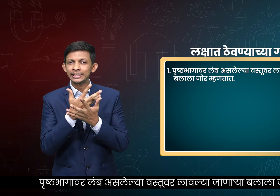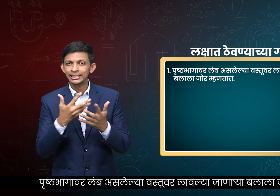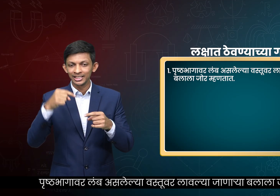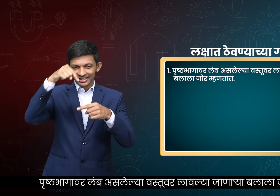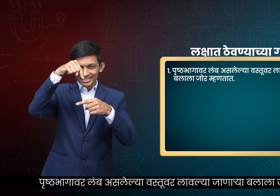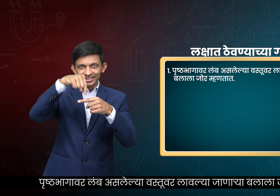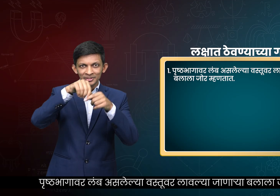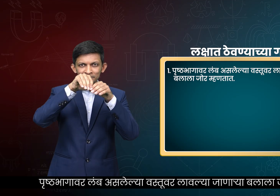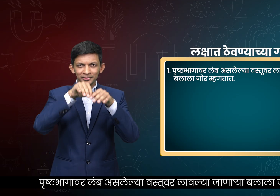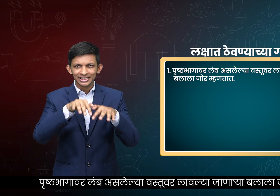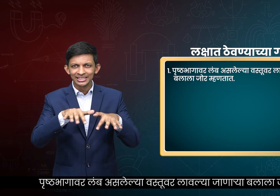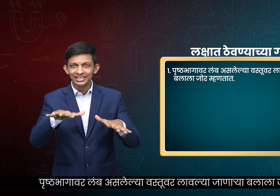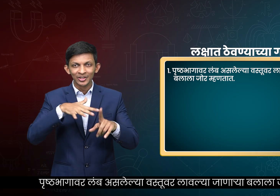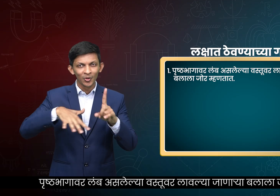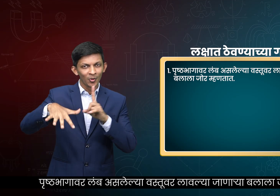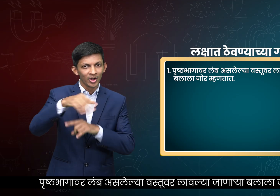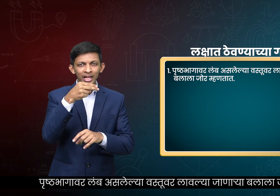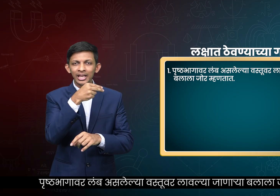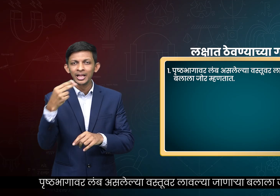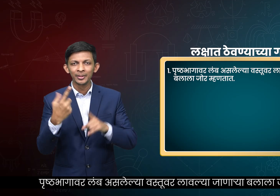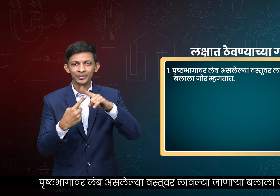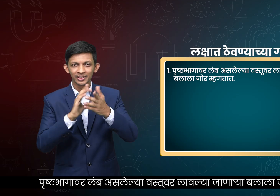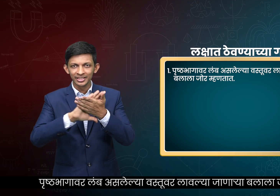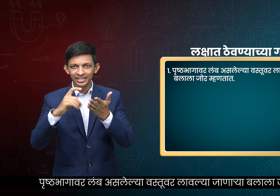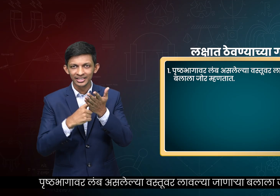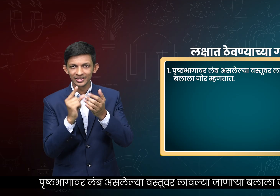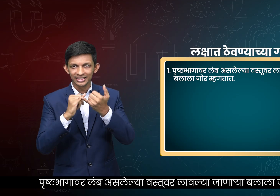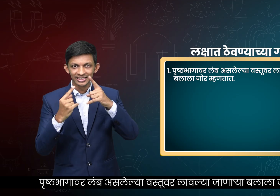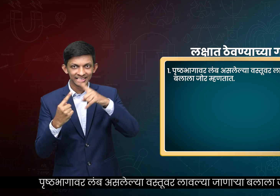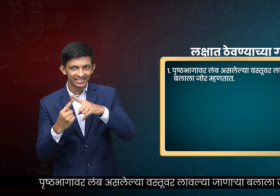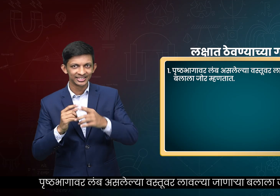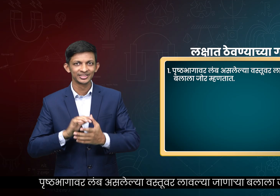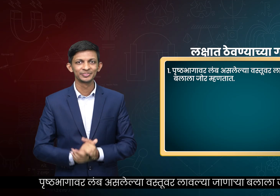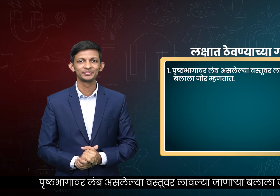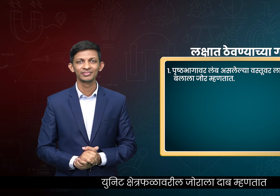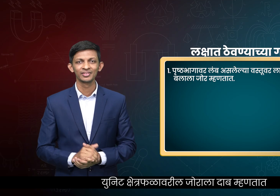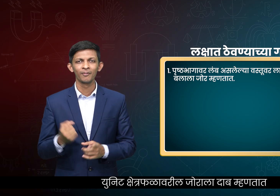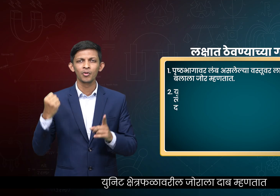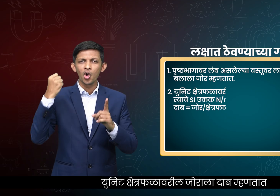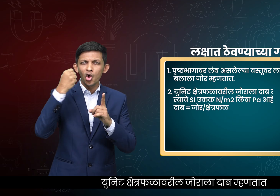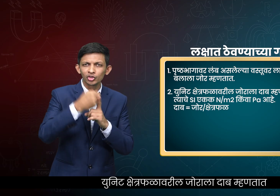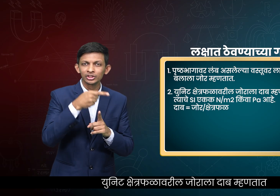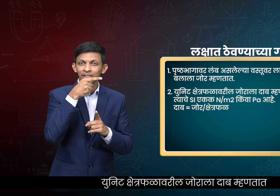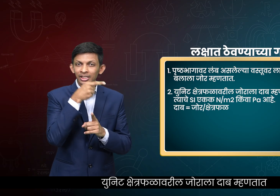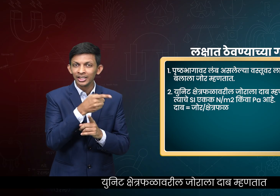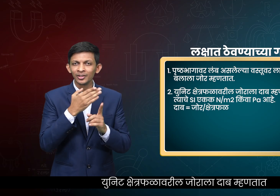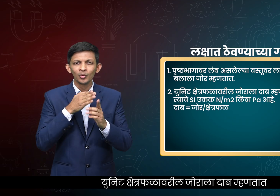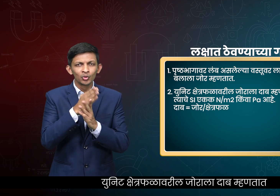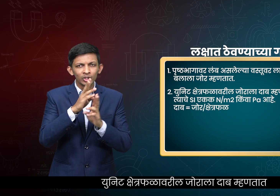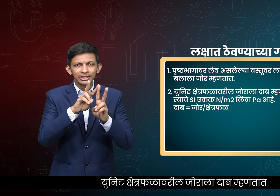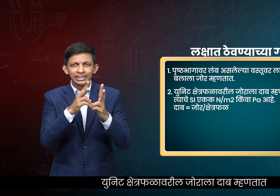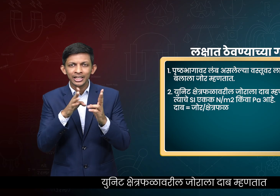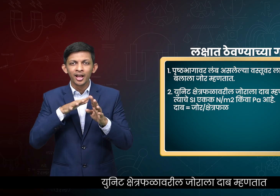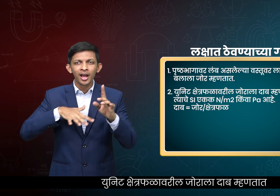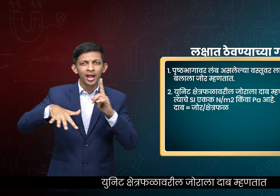पृष्ठभागावर लंब असलेल्या वस्तूवर लावल्या जाणाऱ्या बलाला जोर असे म्हणतात. युनिट क्षेत्रावरील